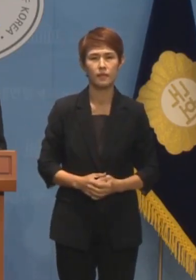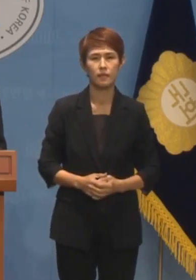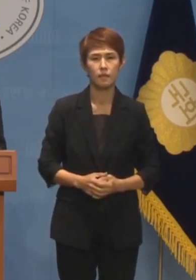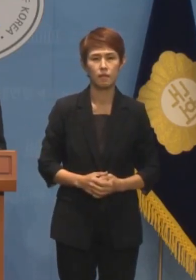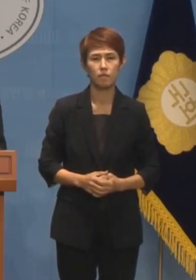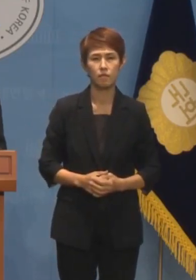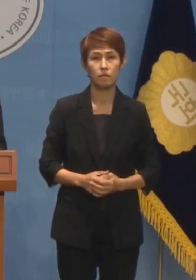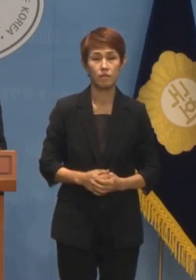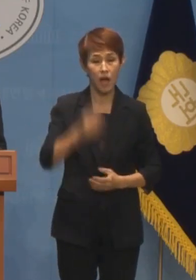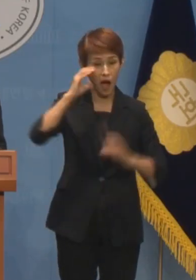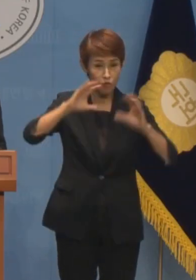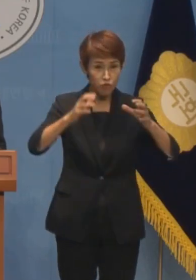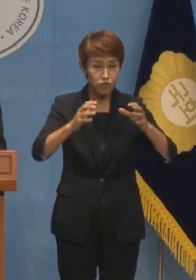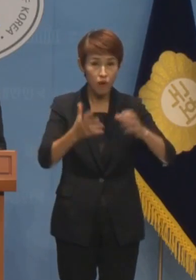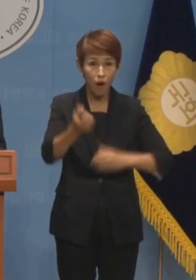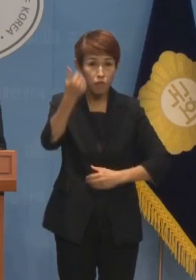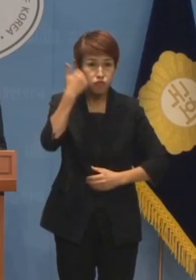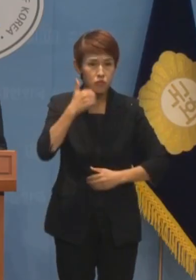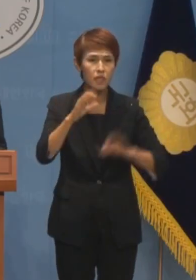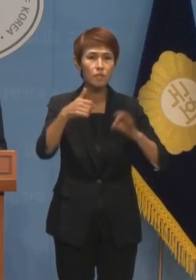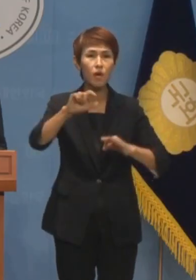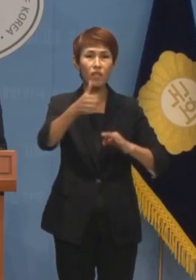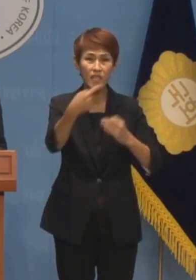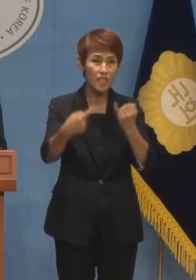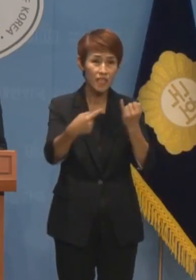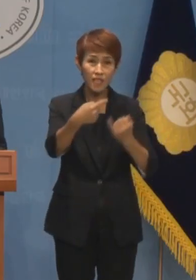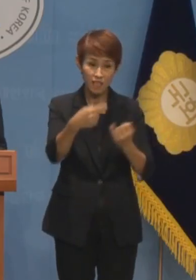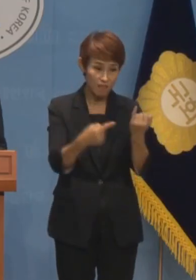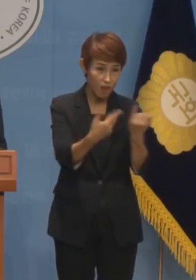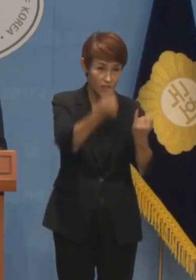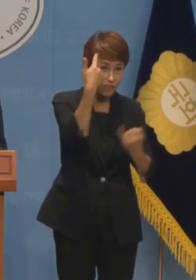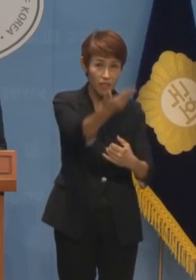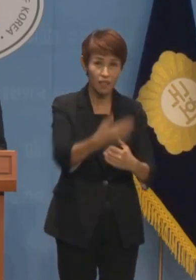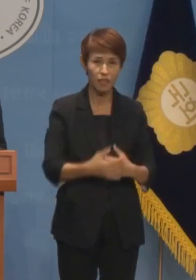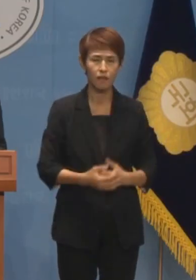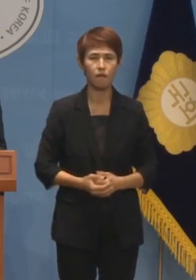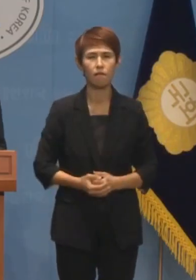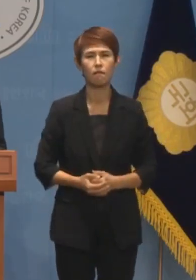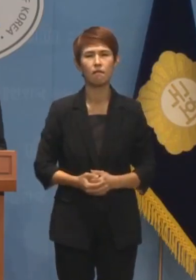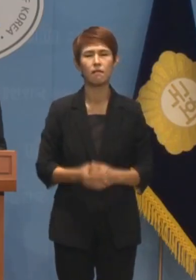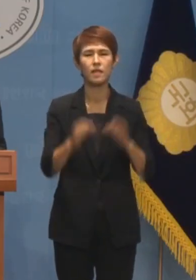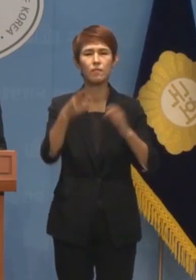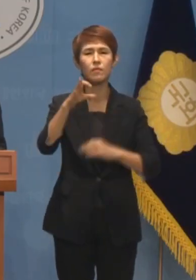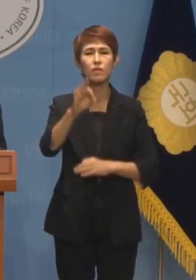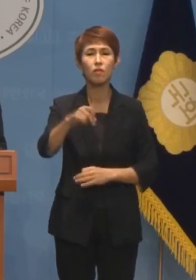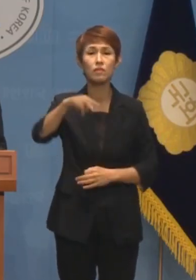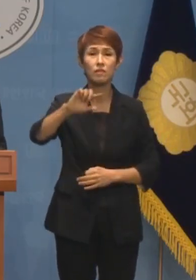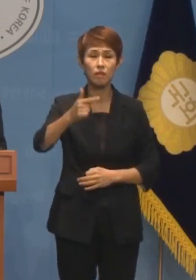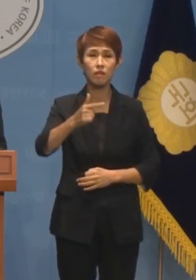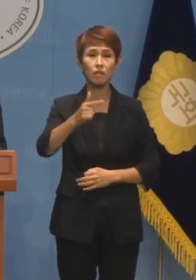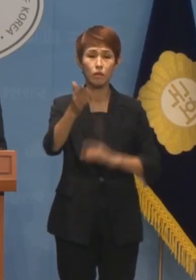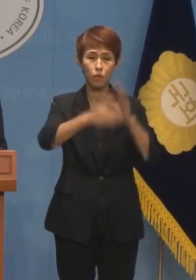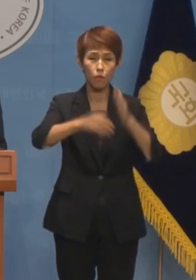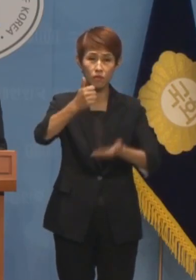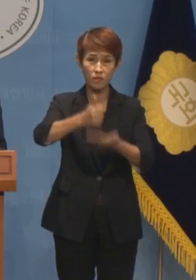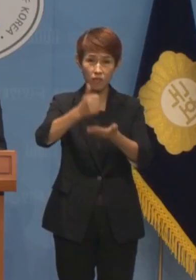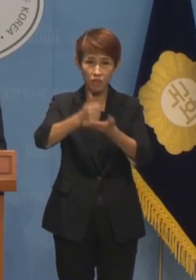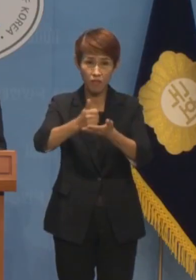김영선 전 의원 공천 개입 의혹은 빙산의 일각에 불과했습니다. 김건희